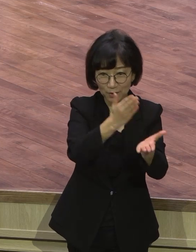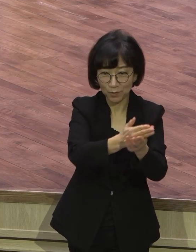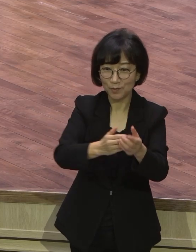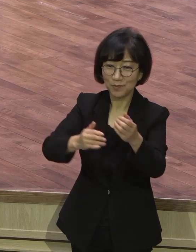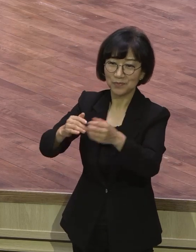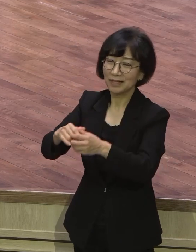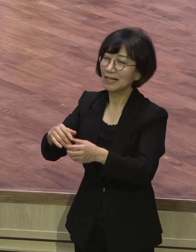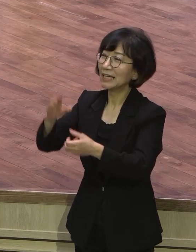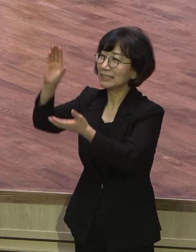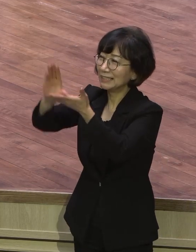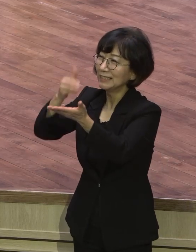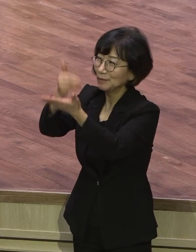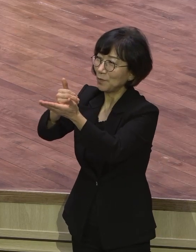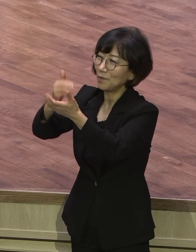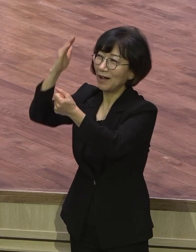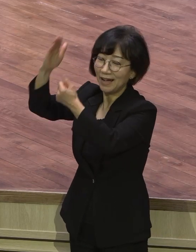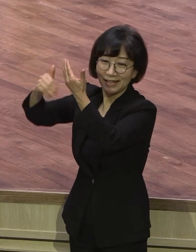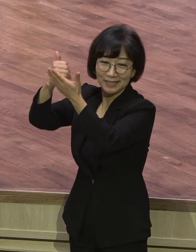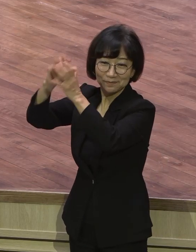충만중심으로 살아라.